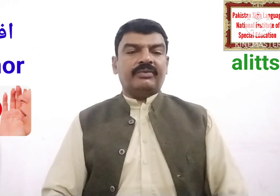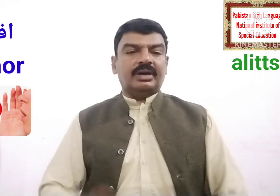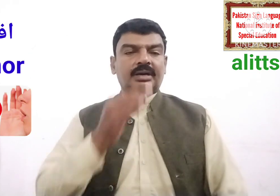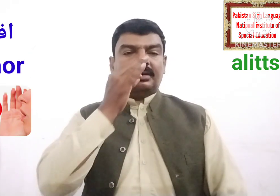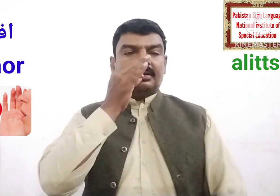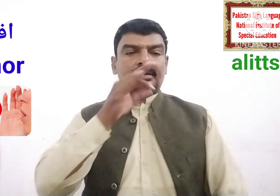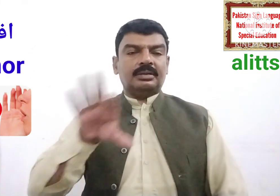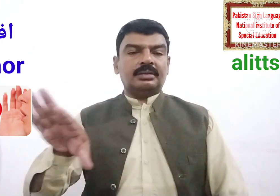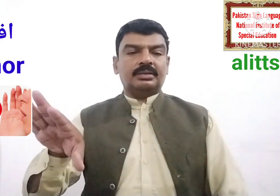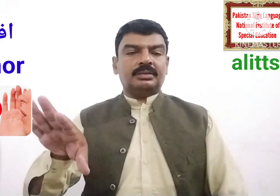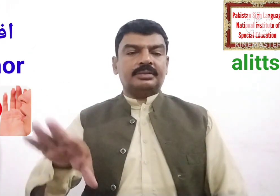अफवा,